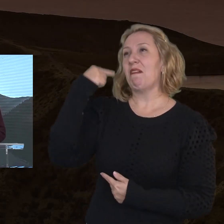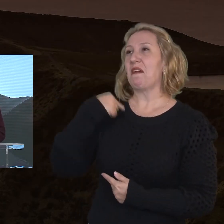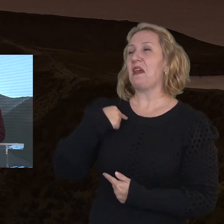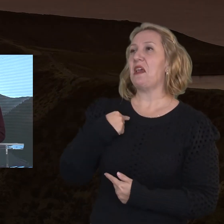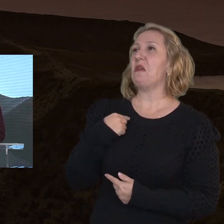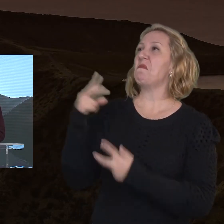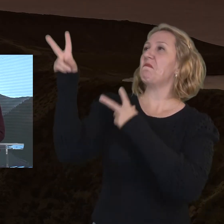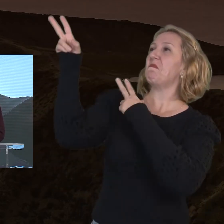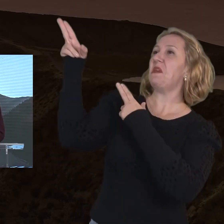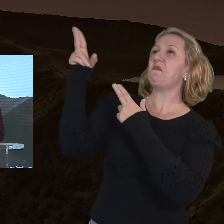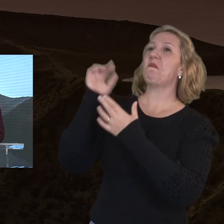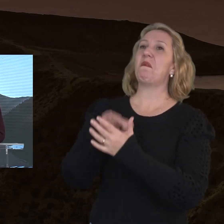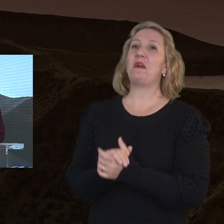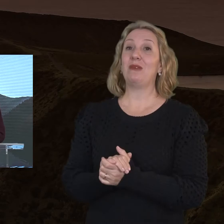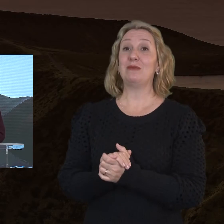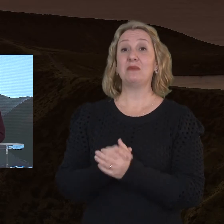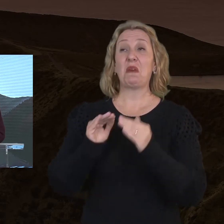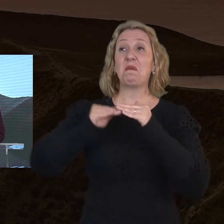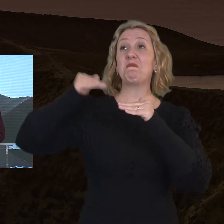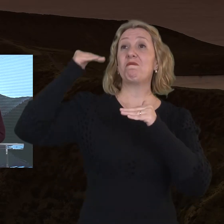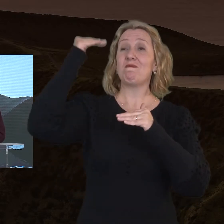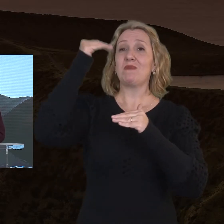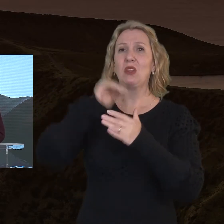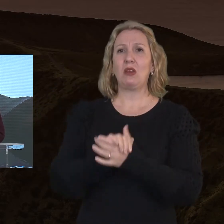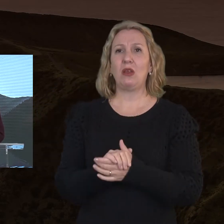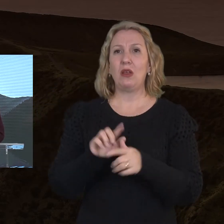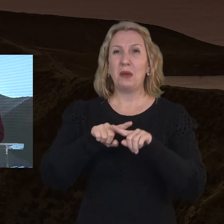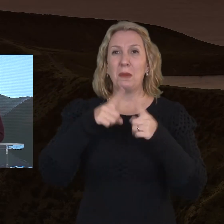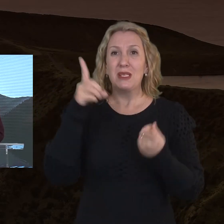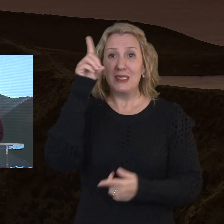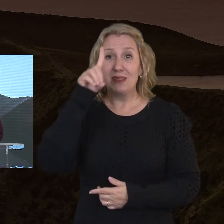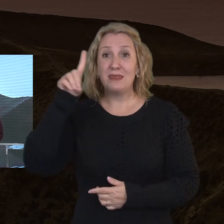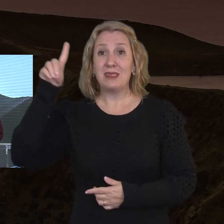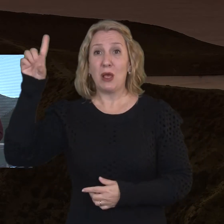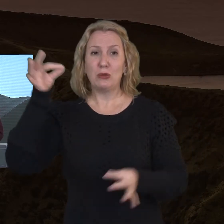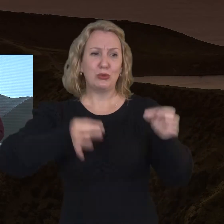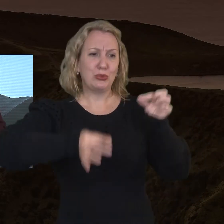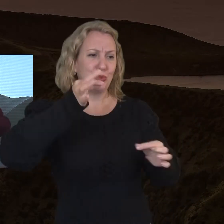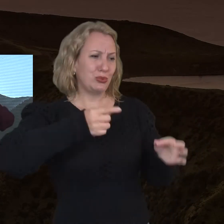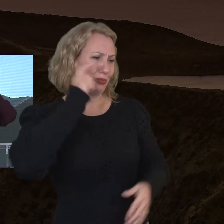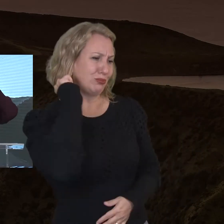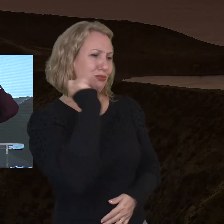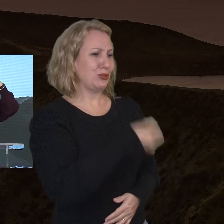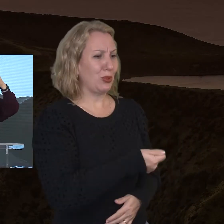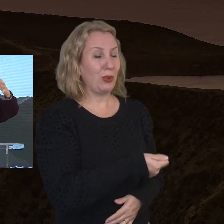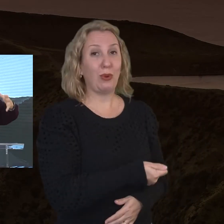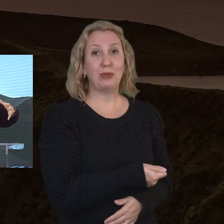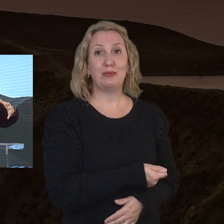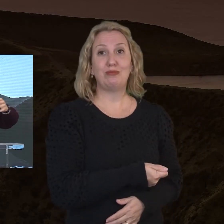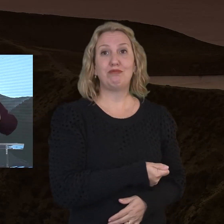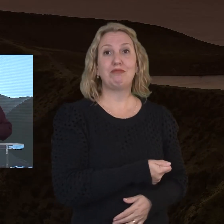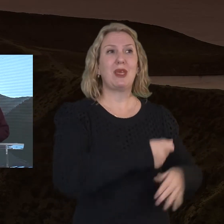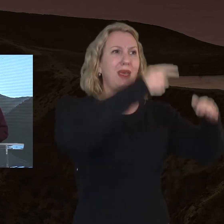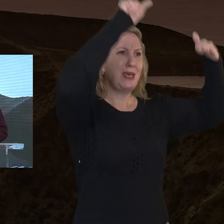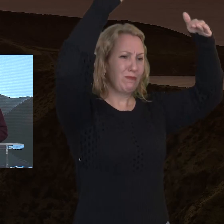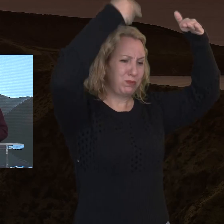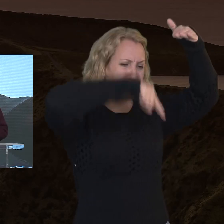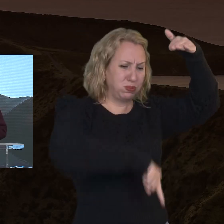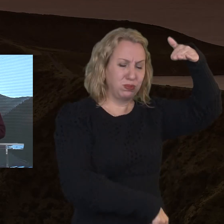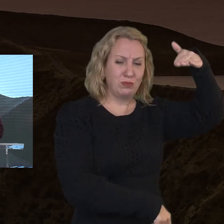menos mas deus é o expulsa o lançou fora da esfera do terceiro céu para a terra